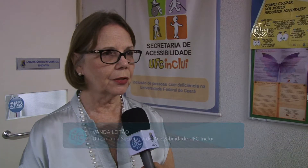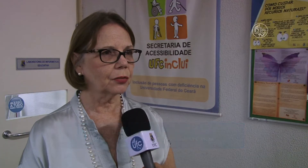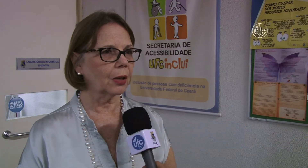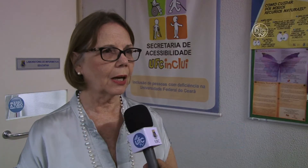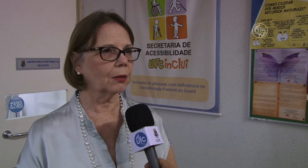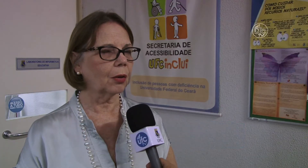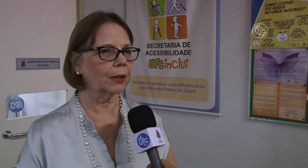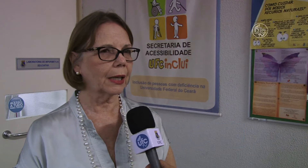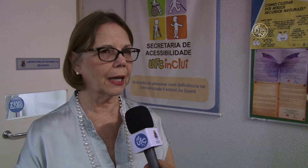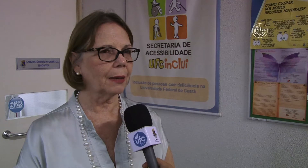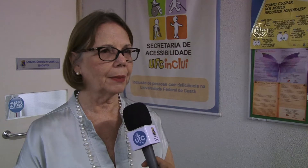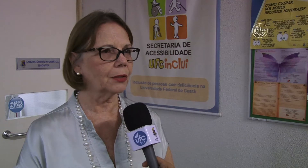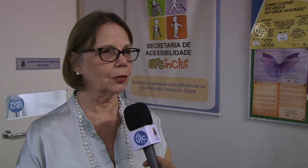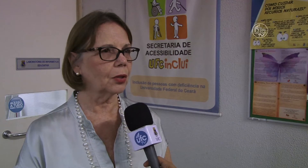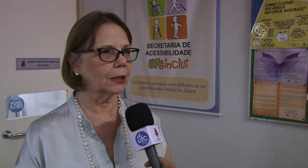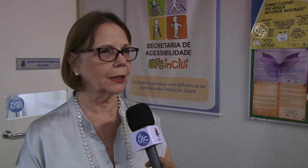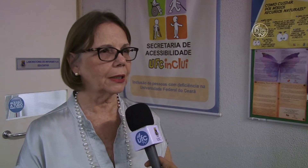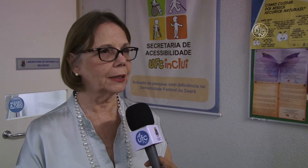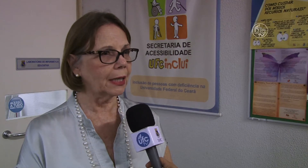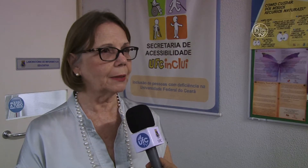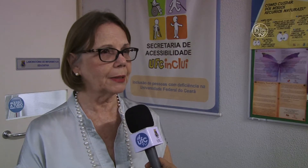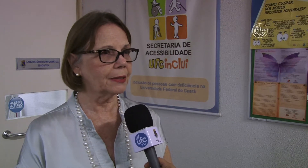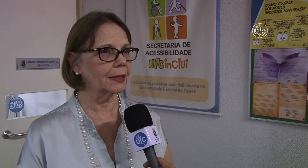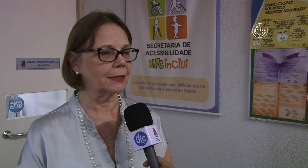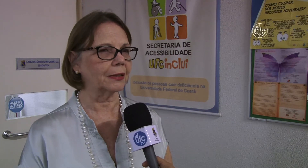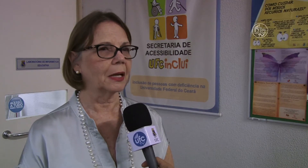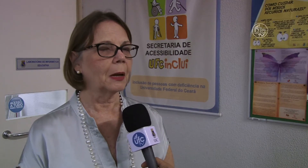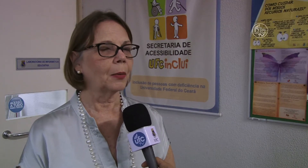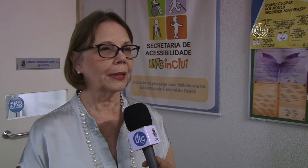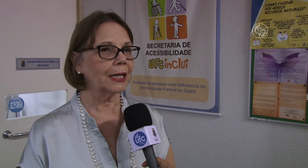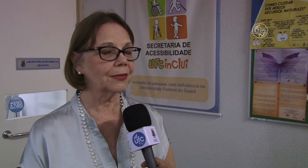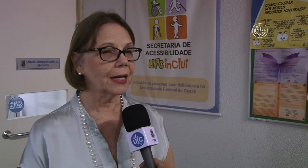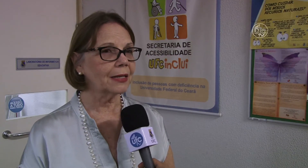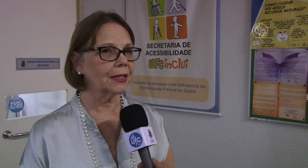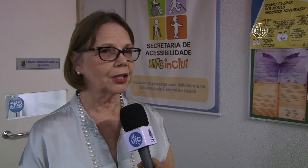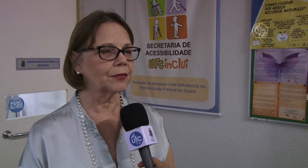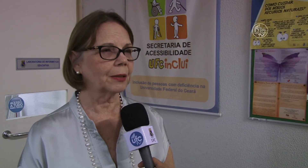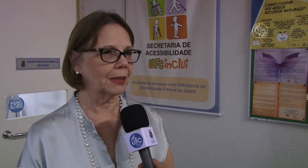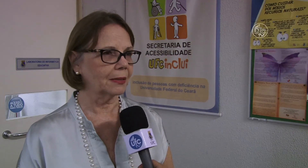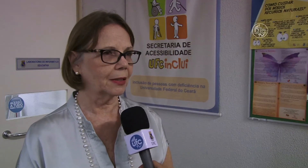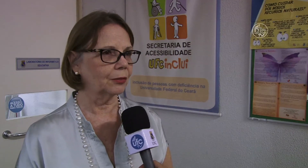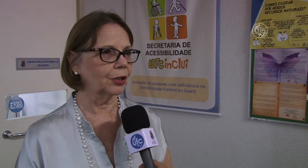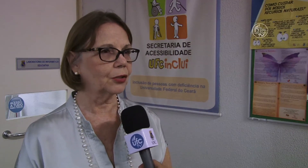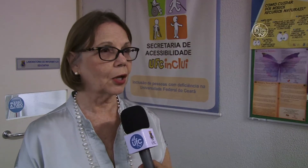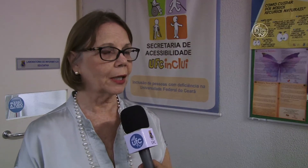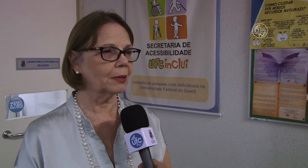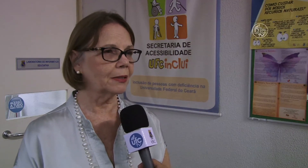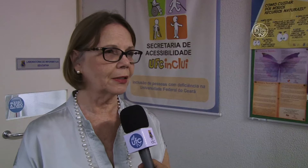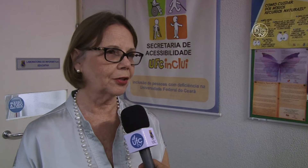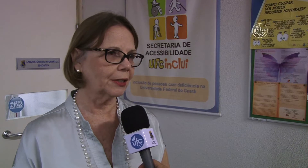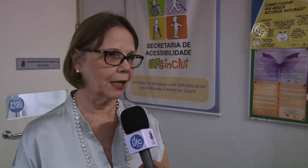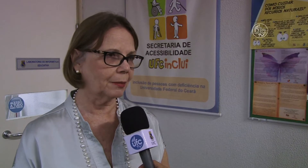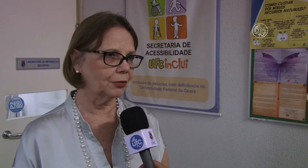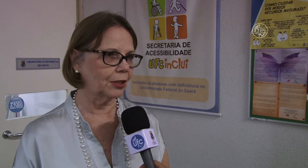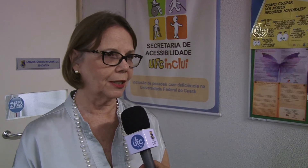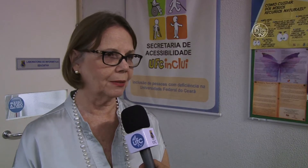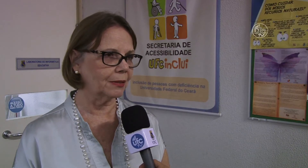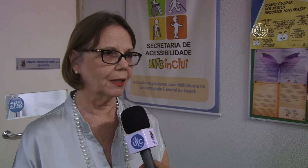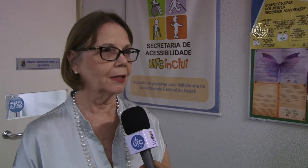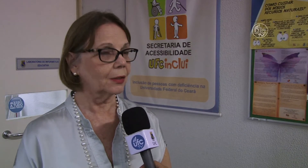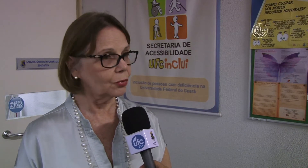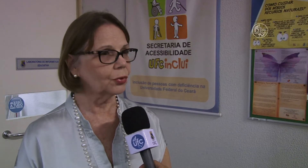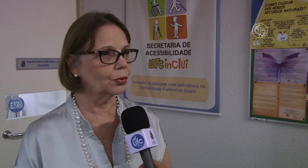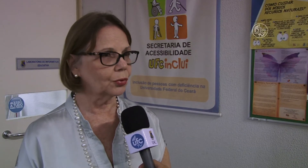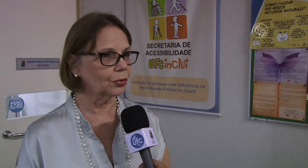serviço a qualquer pessoa que dele precise. Porque às vezes a gente fica pensando que só quem precisa de intérprete de